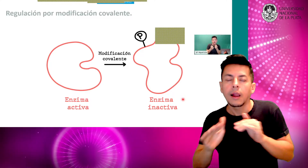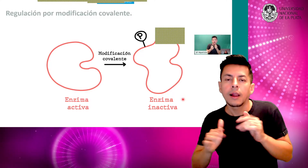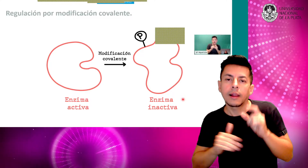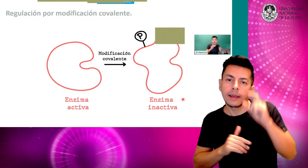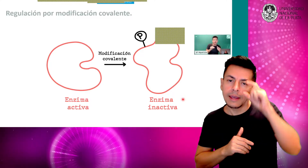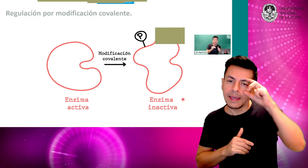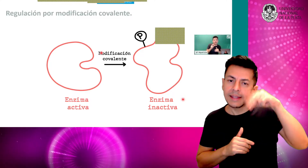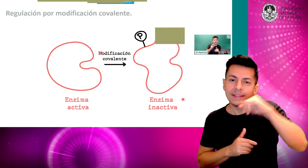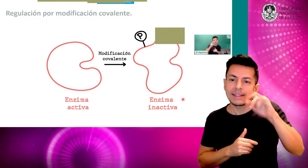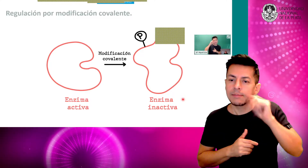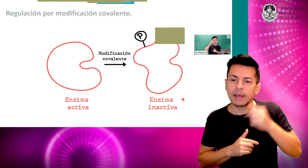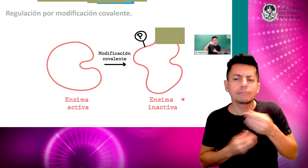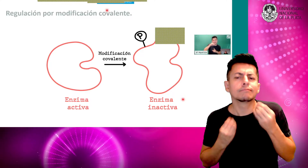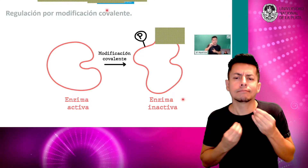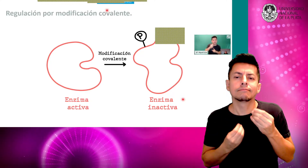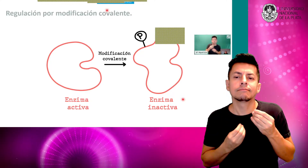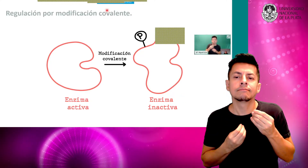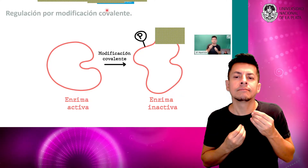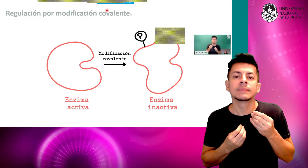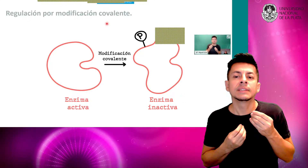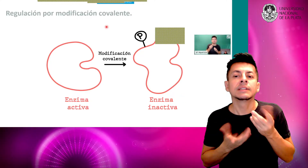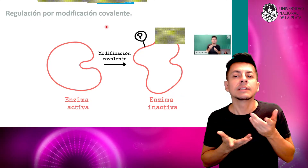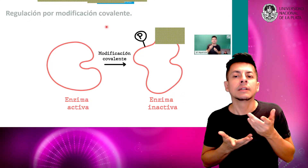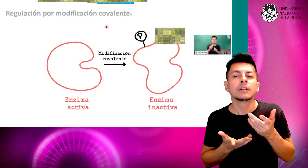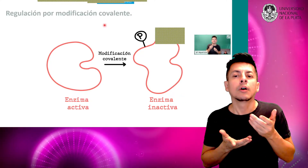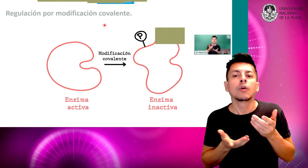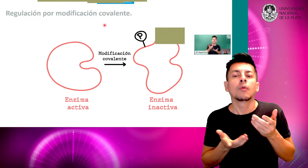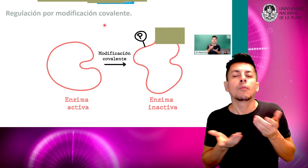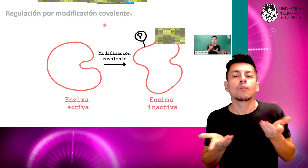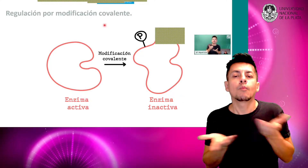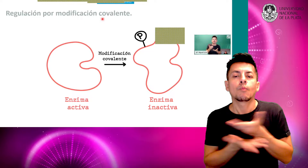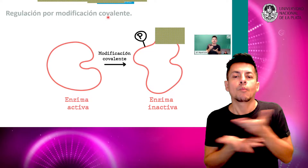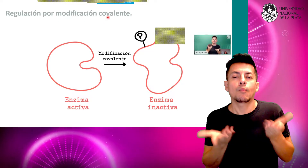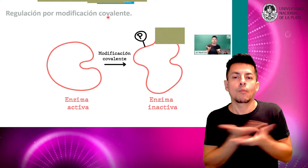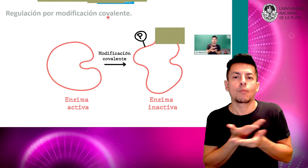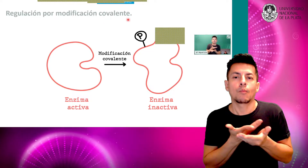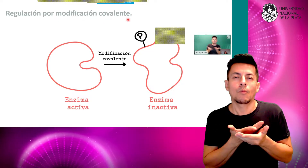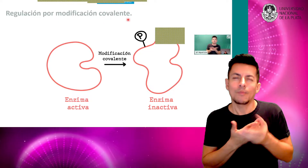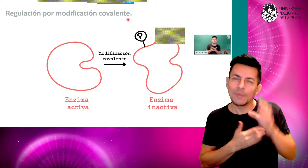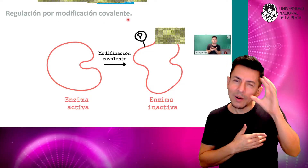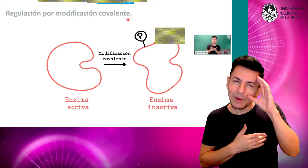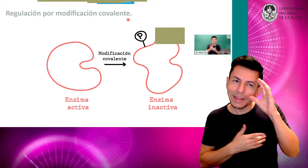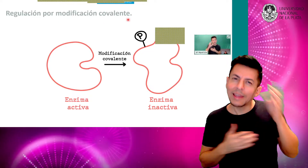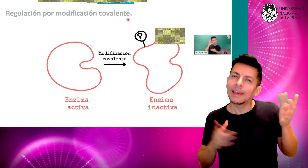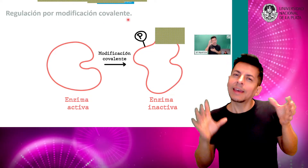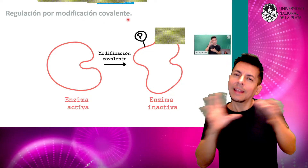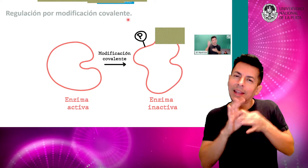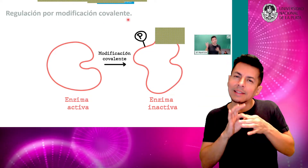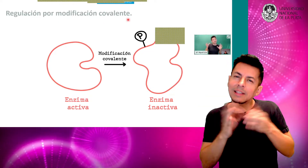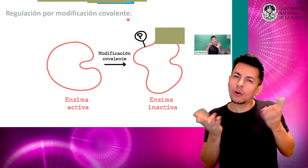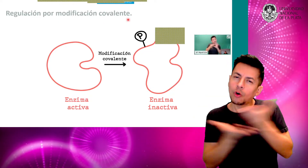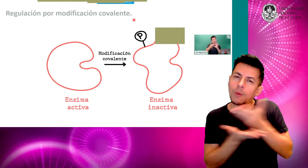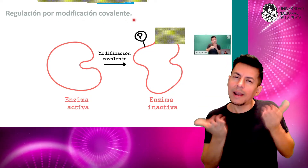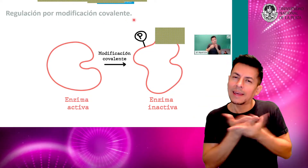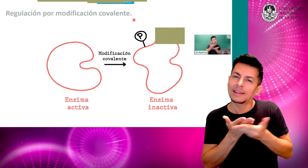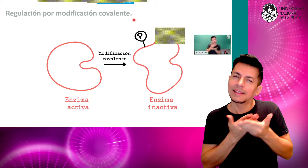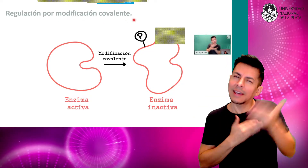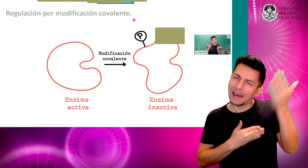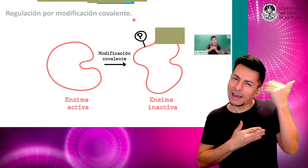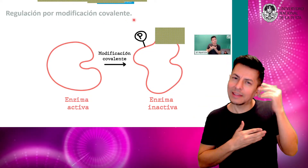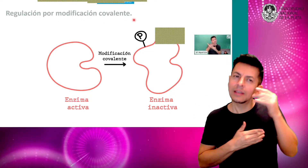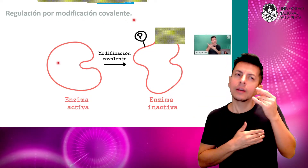la regulación por modificación covalente. ¿Se acuerdan de los enlaces covalentes que estuvimos hablando en la unidad